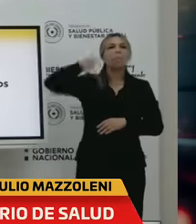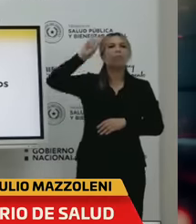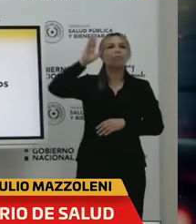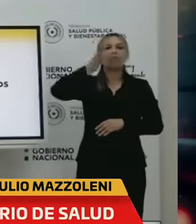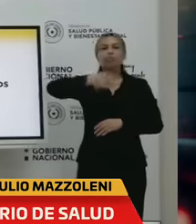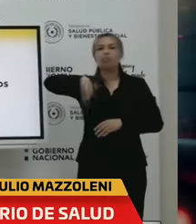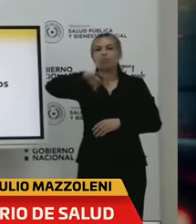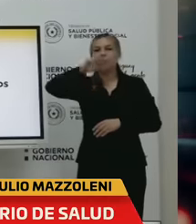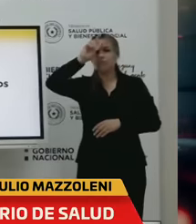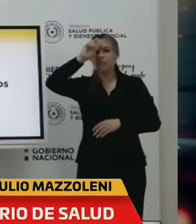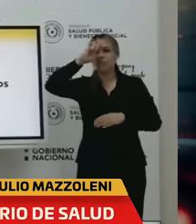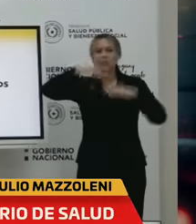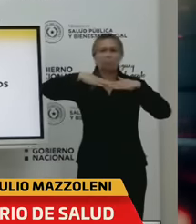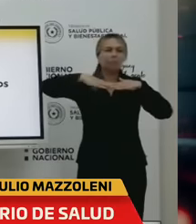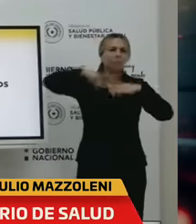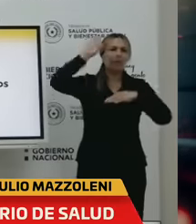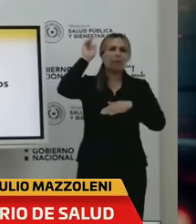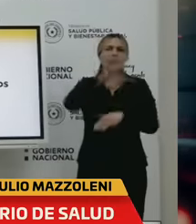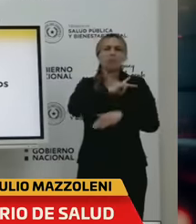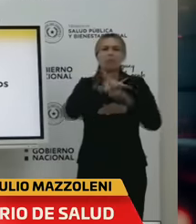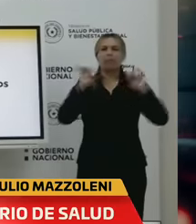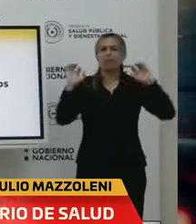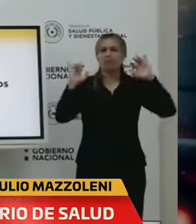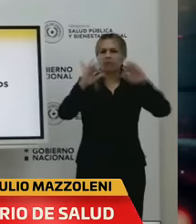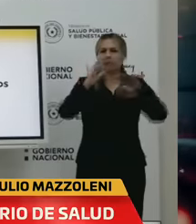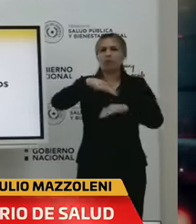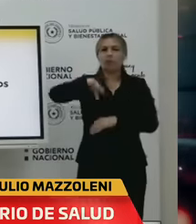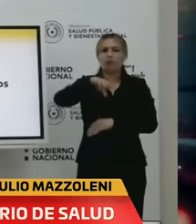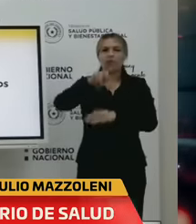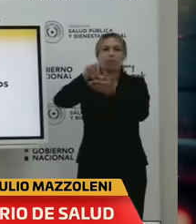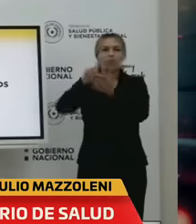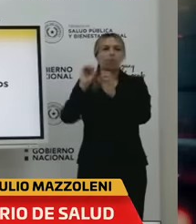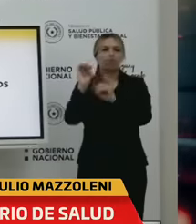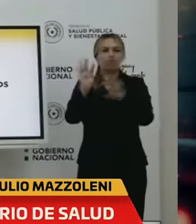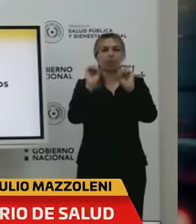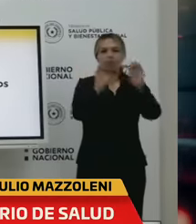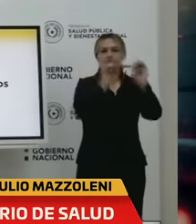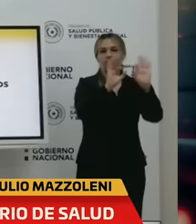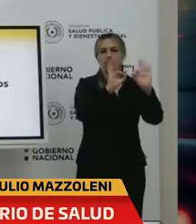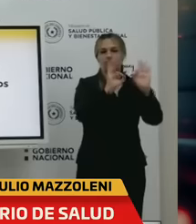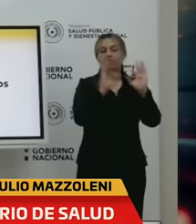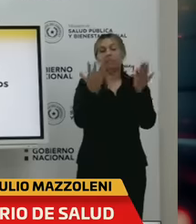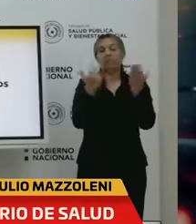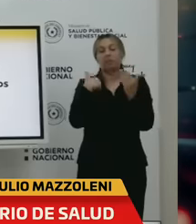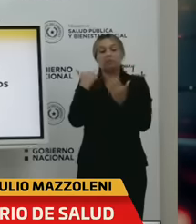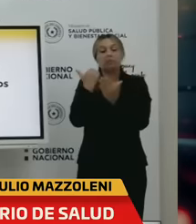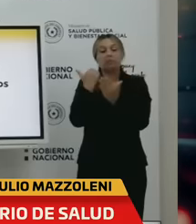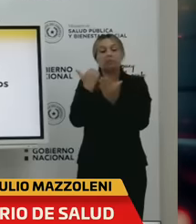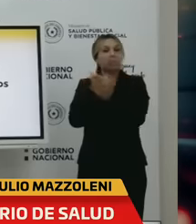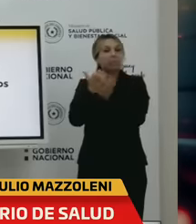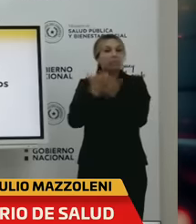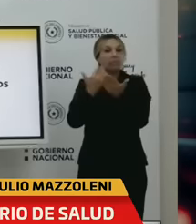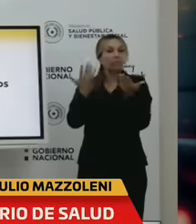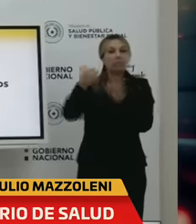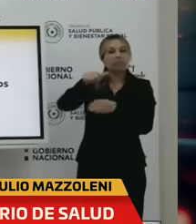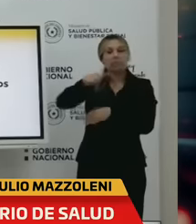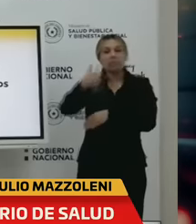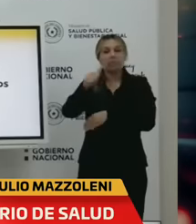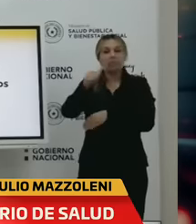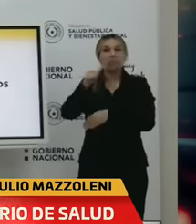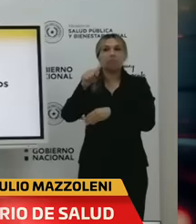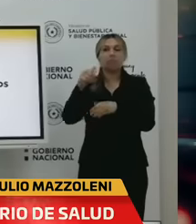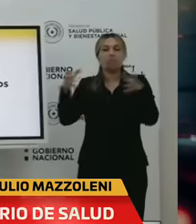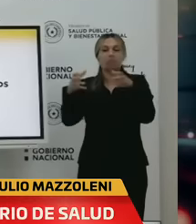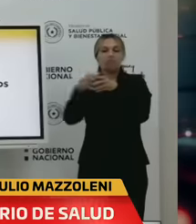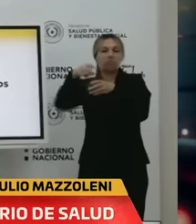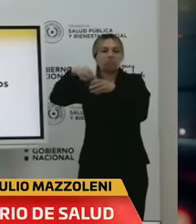base a esos criterios que mencioné antes, pero definitivamente si vamos a estudiar la propuesta con la gente del